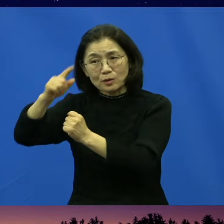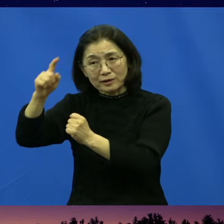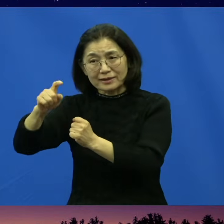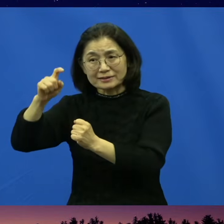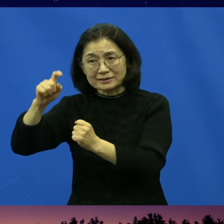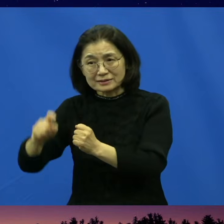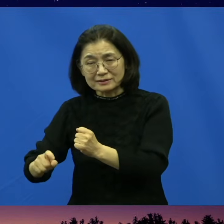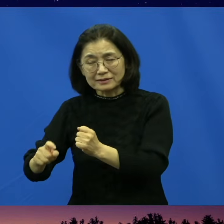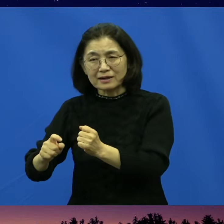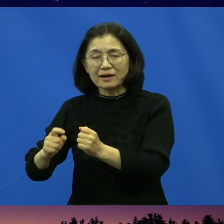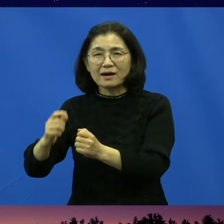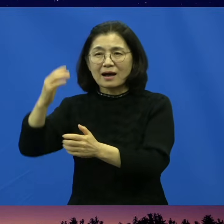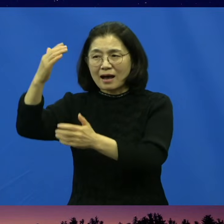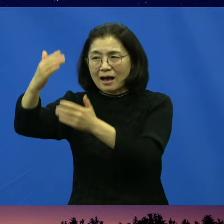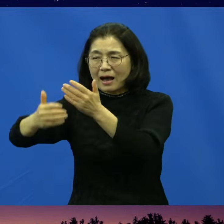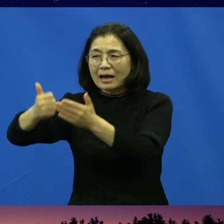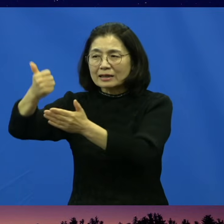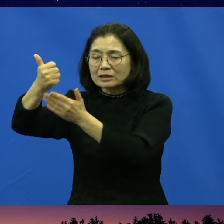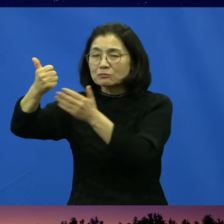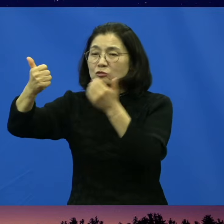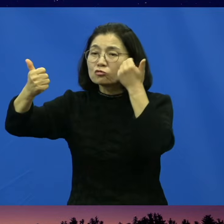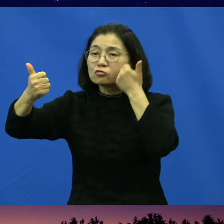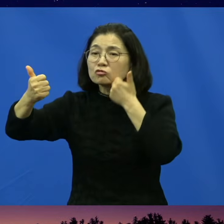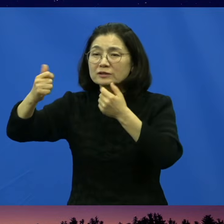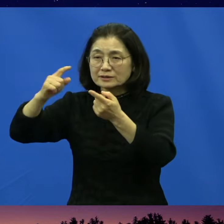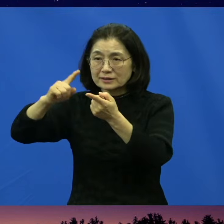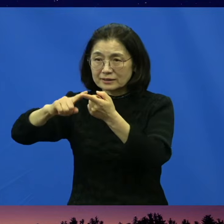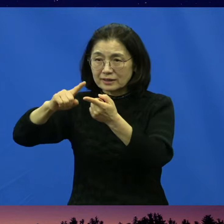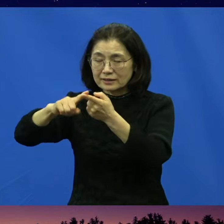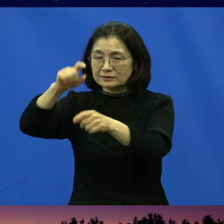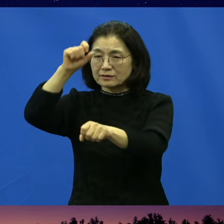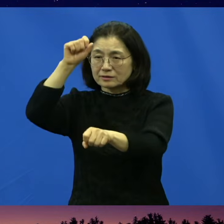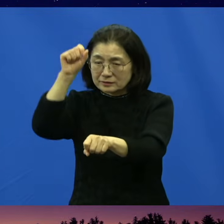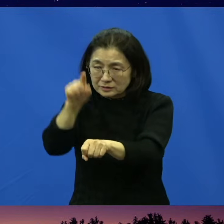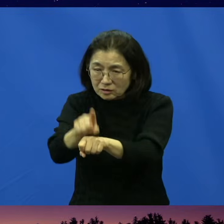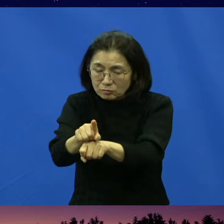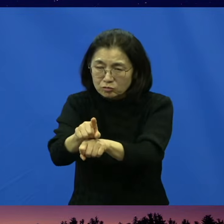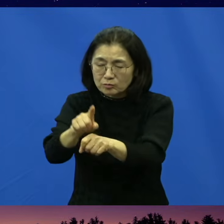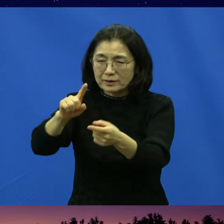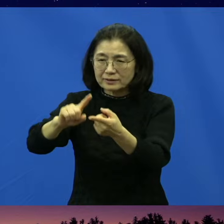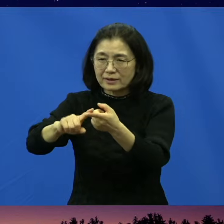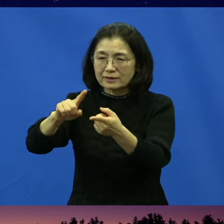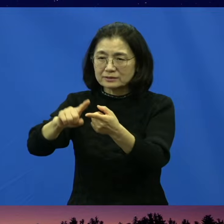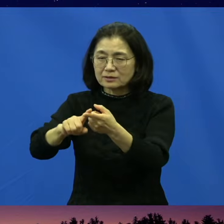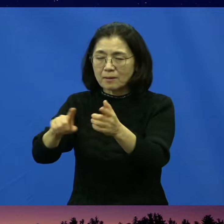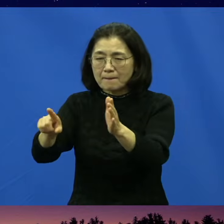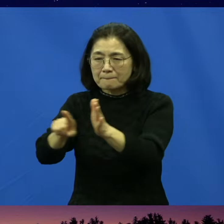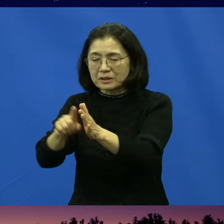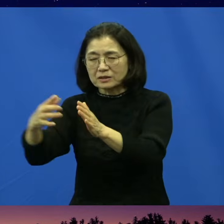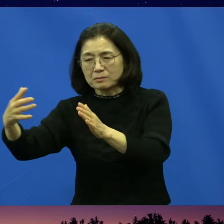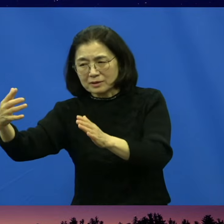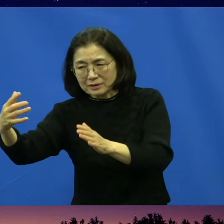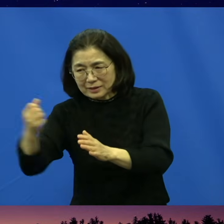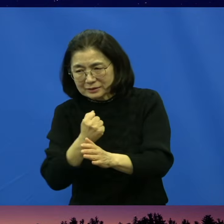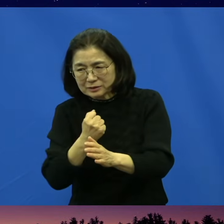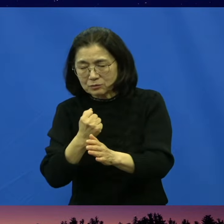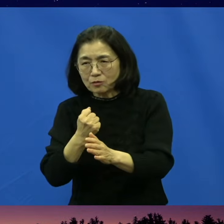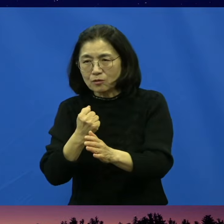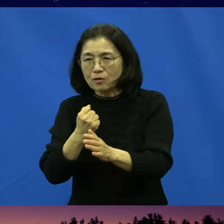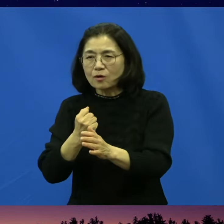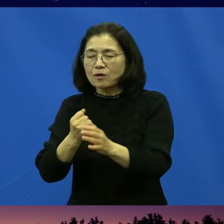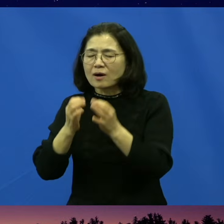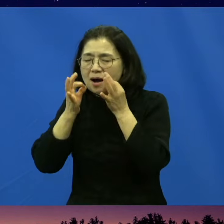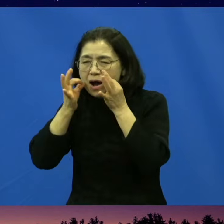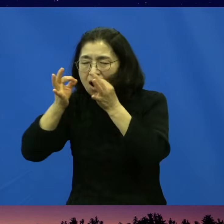그분이 어떤 분이신지를 알고 그분의 성품과 능력을 신뢰하면서 구하는 것, 그것이